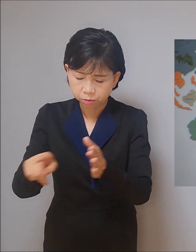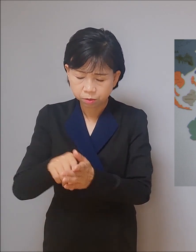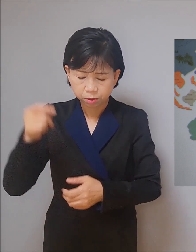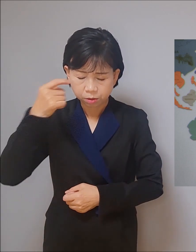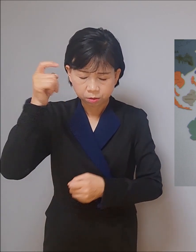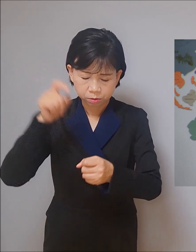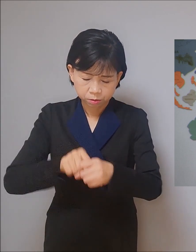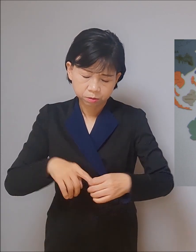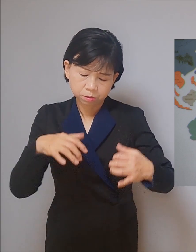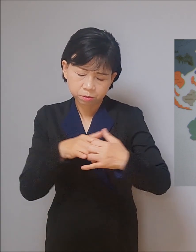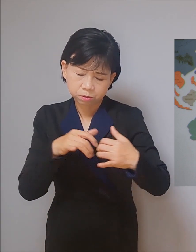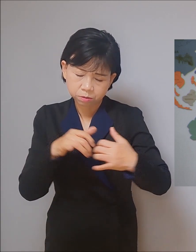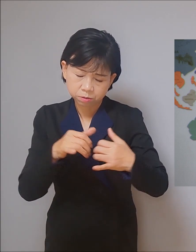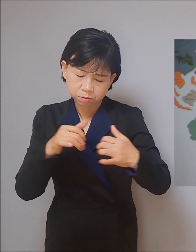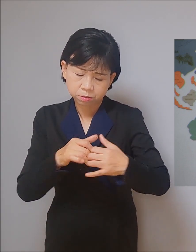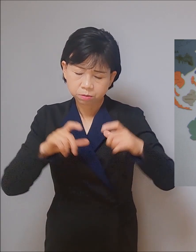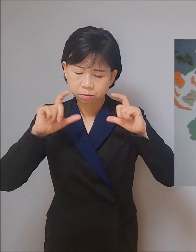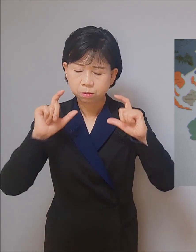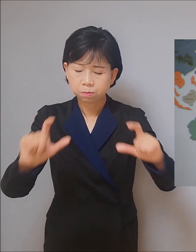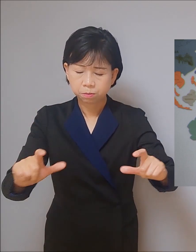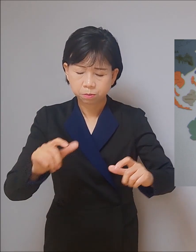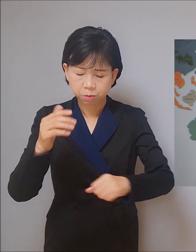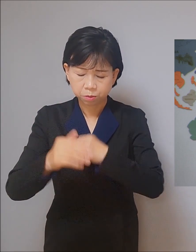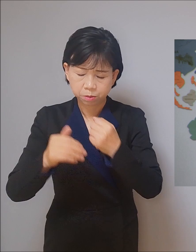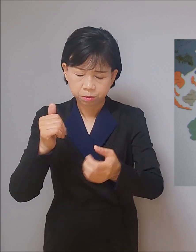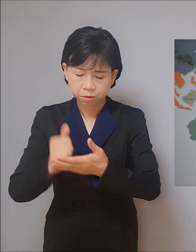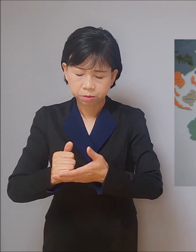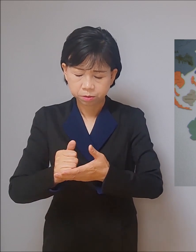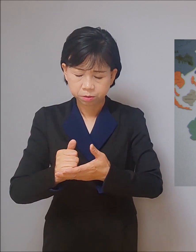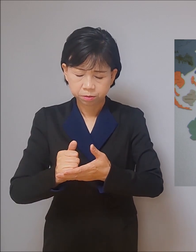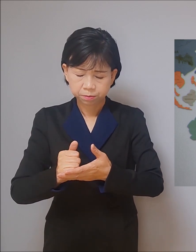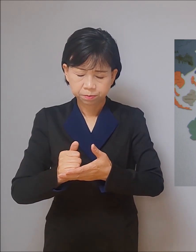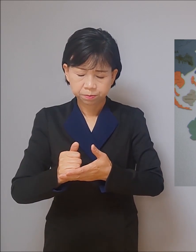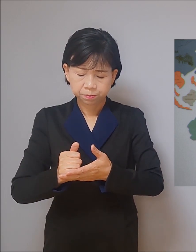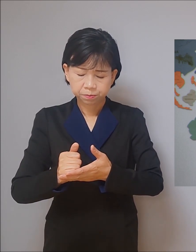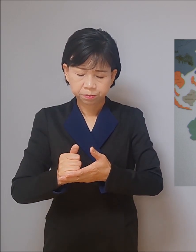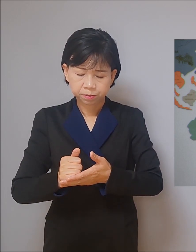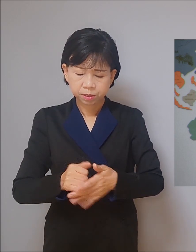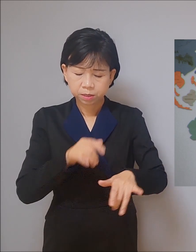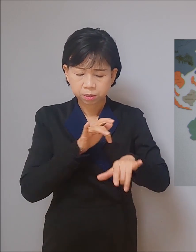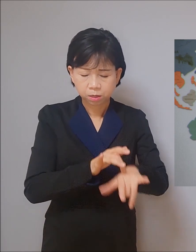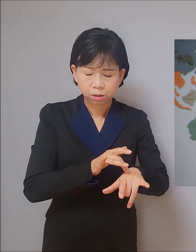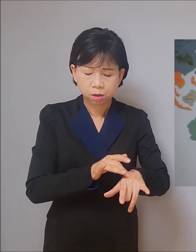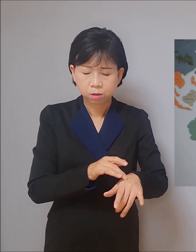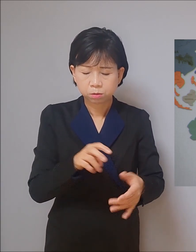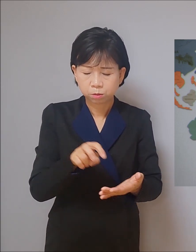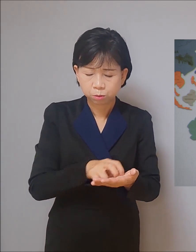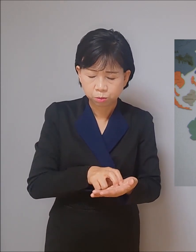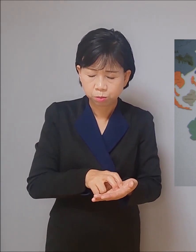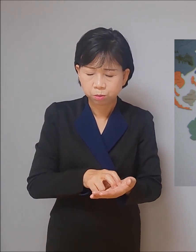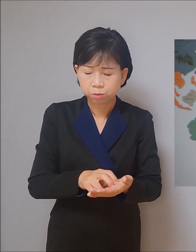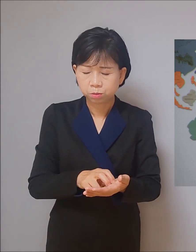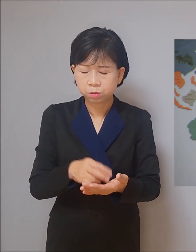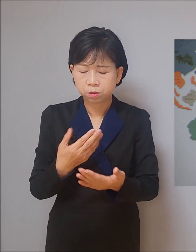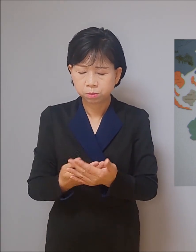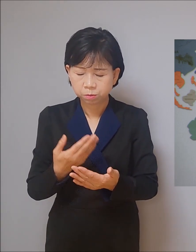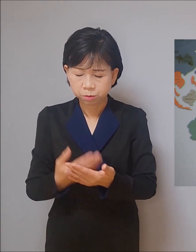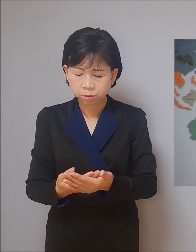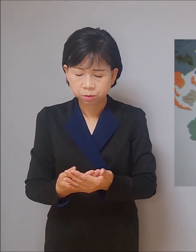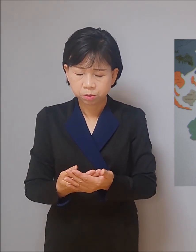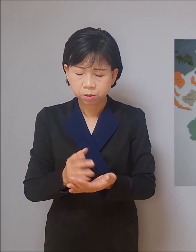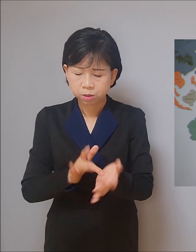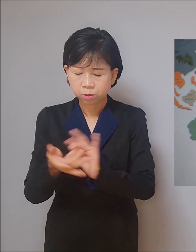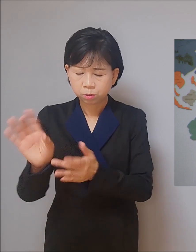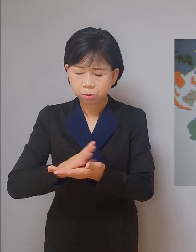사단 마귀에게 선포했는데 하나님 이 선전포고에 사단이 두려워 떨게 하여 주시옵소서. 예수